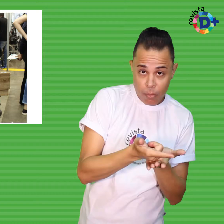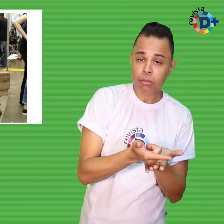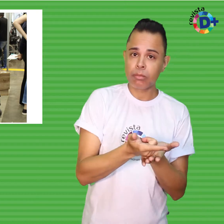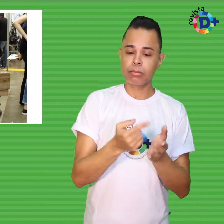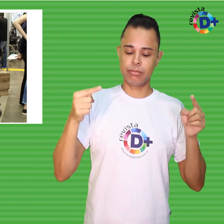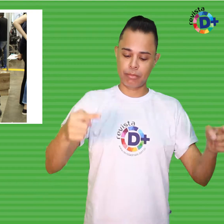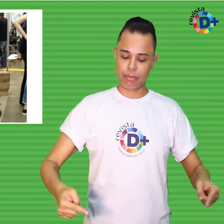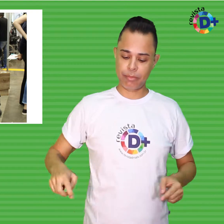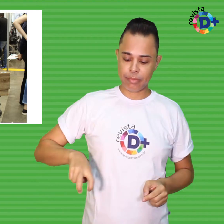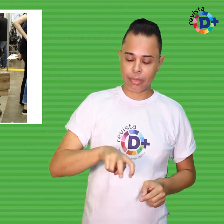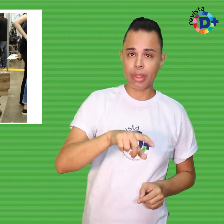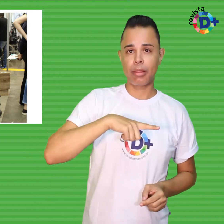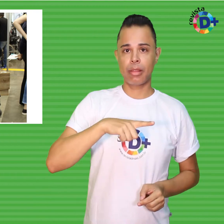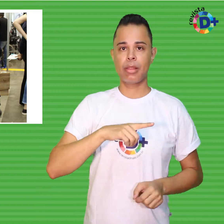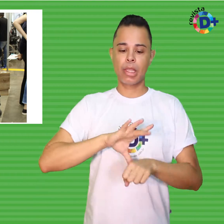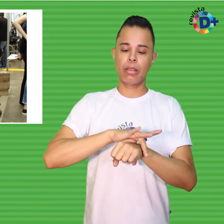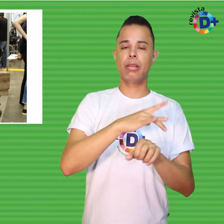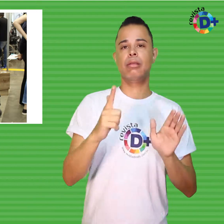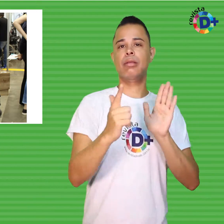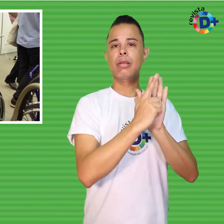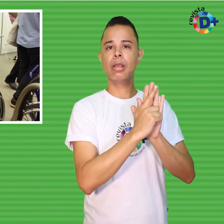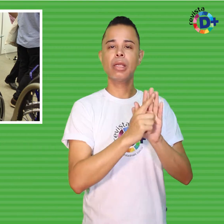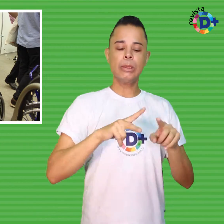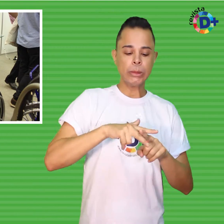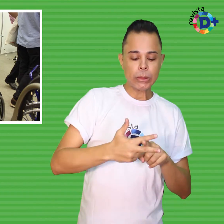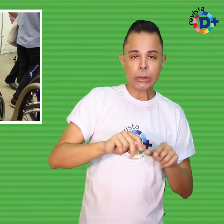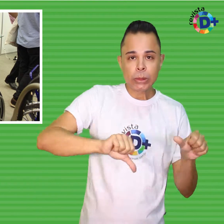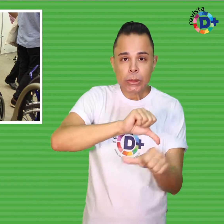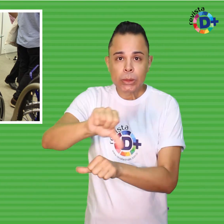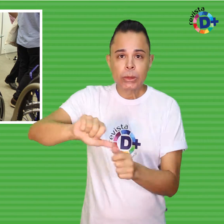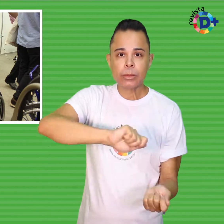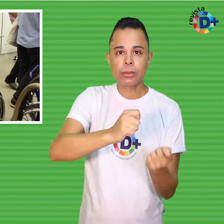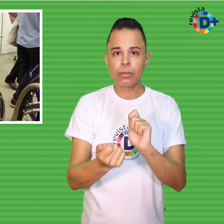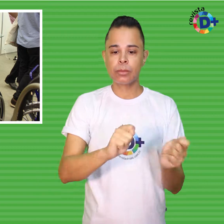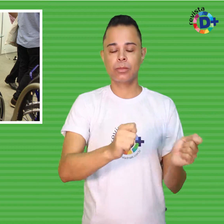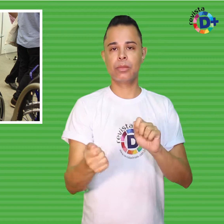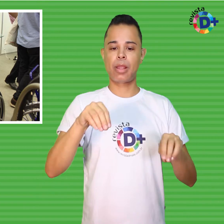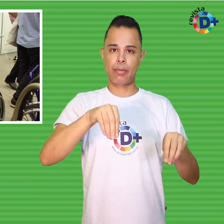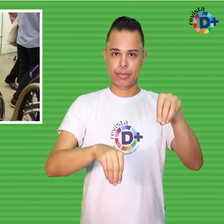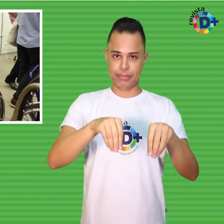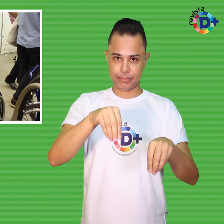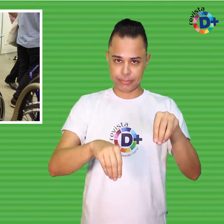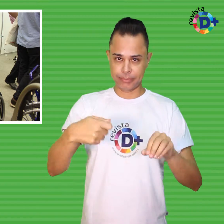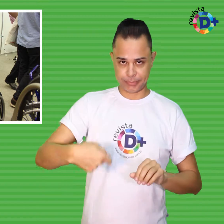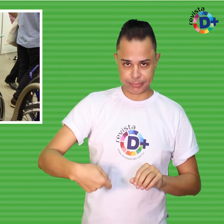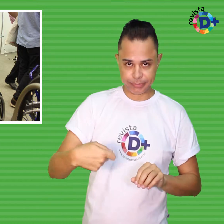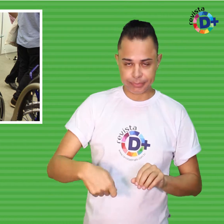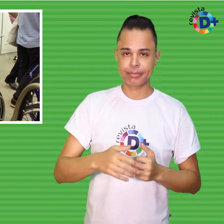manutenção assistência técnica e restauração da cadeira nesse último caso